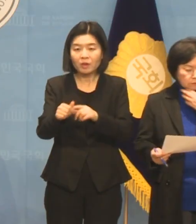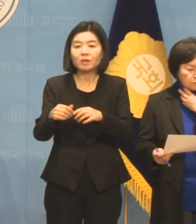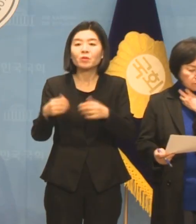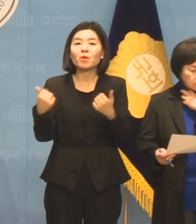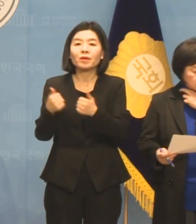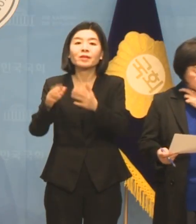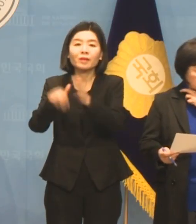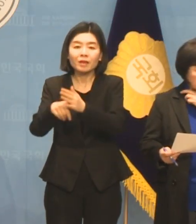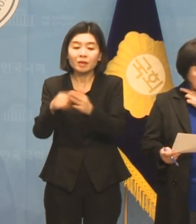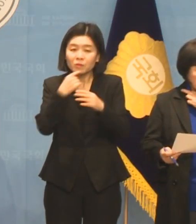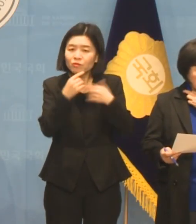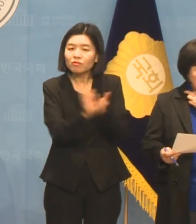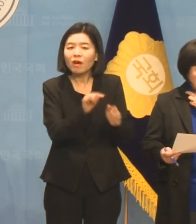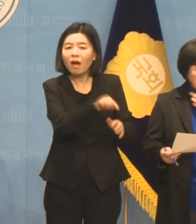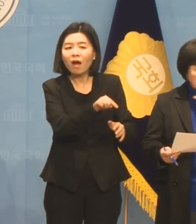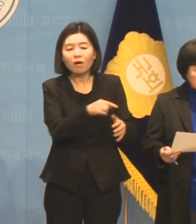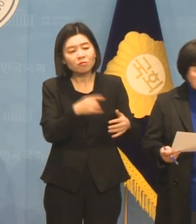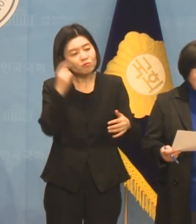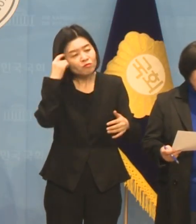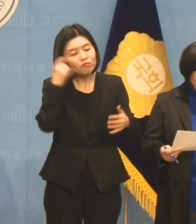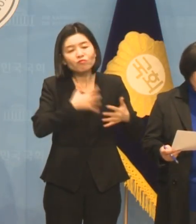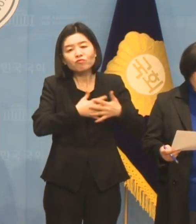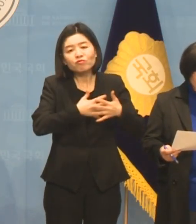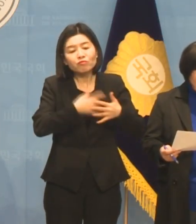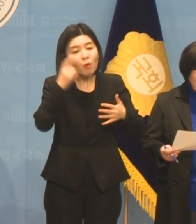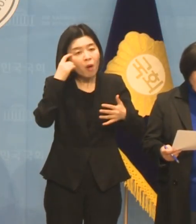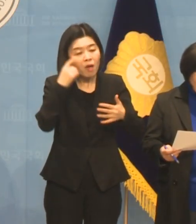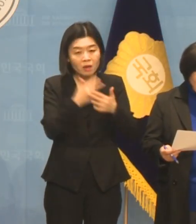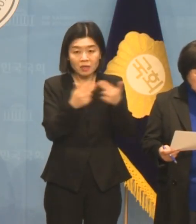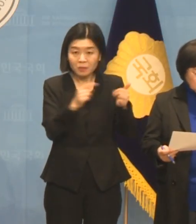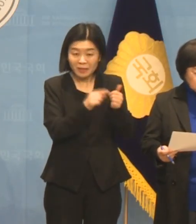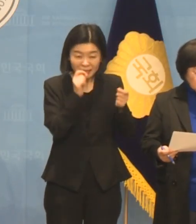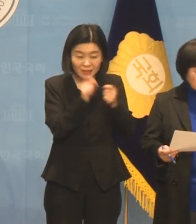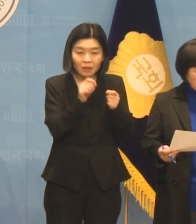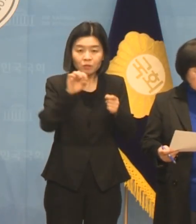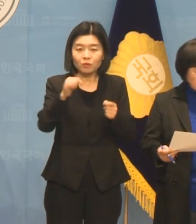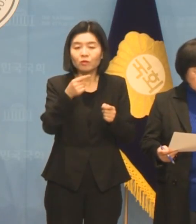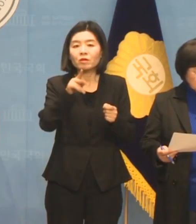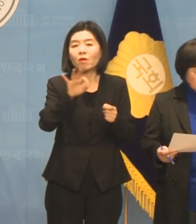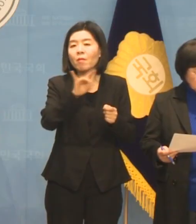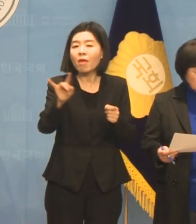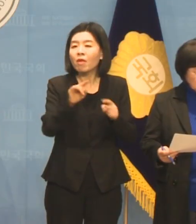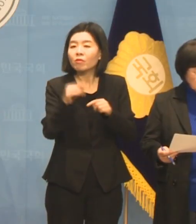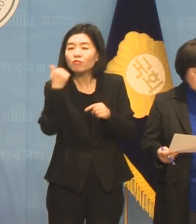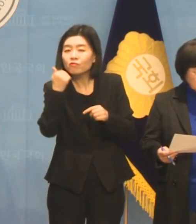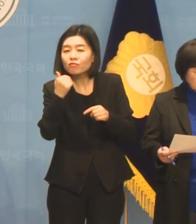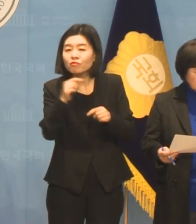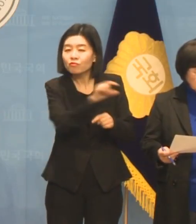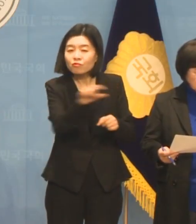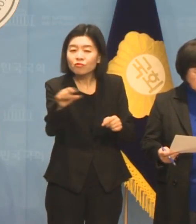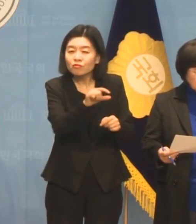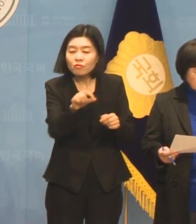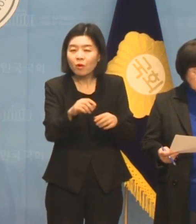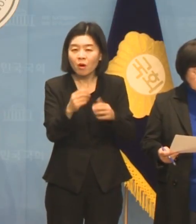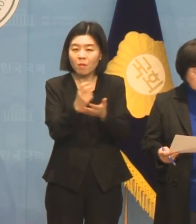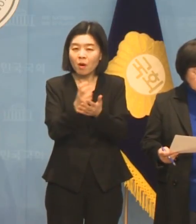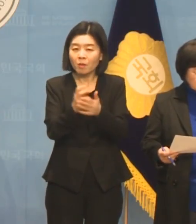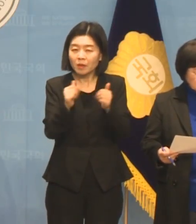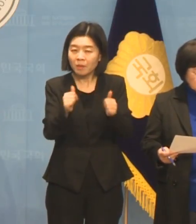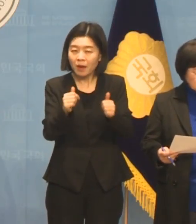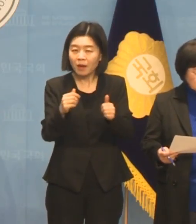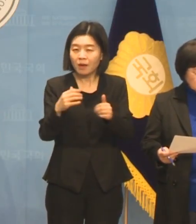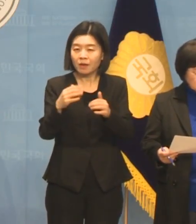회의에서 민주당이 왜 이렇게 불안해하는지 모르겠다. 이재명 대표의 절친 문영배 대행이나 어떤 루트를 통해 헌법재판관 개개인의